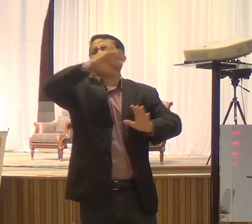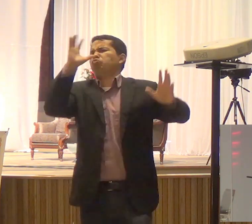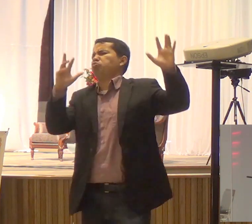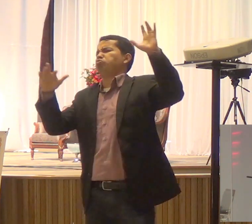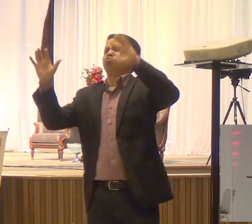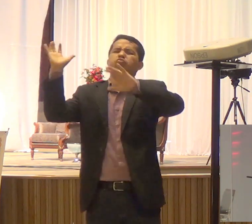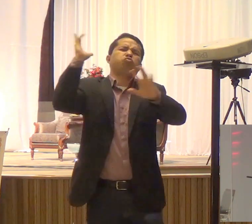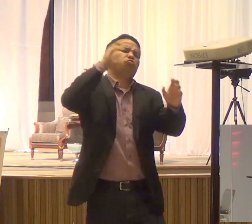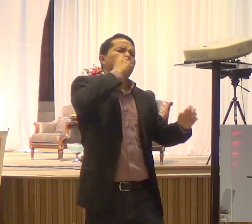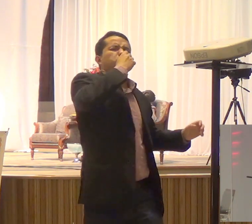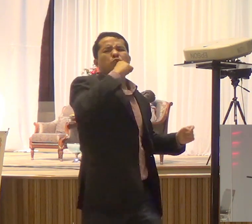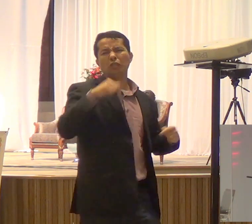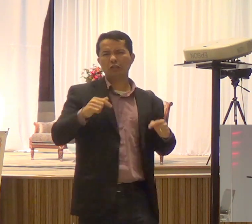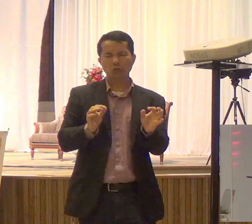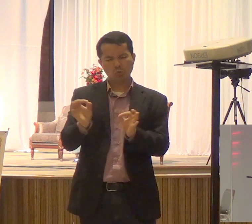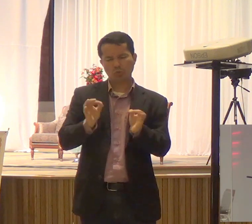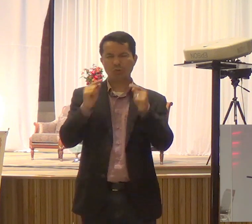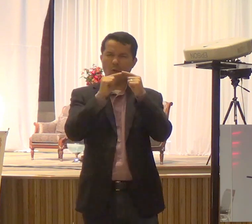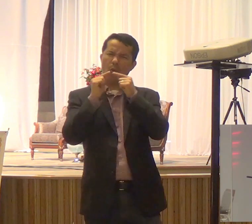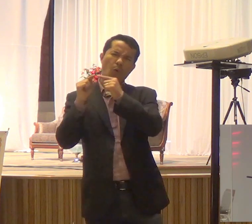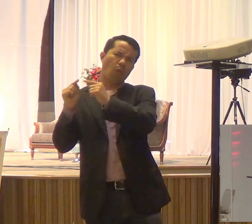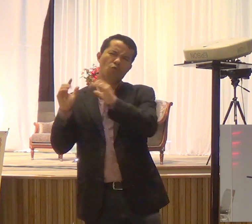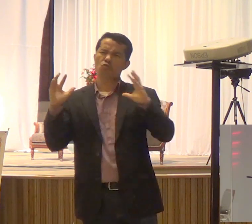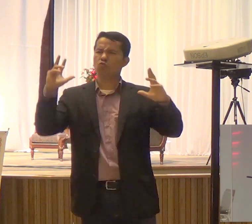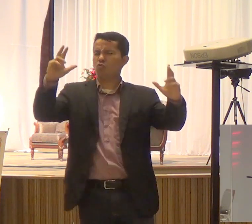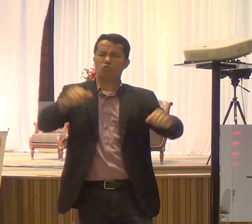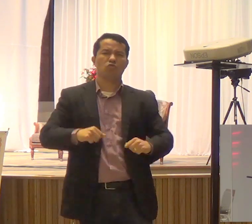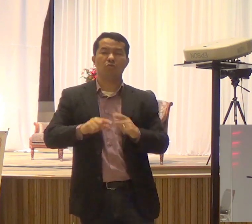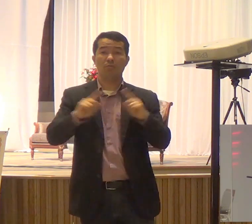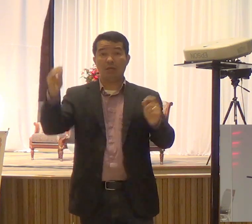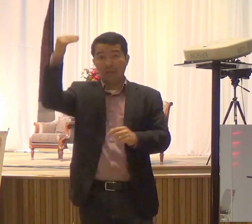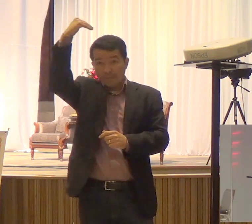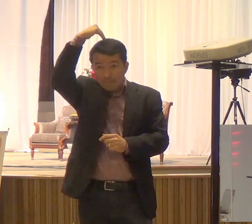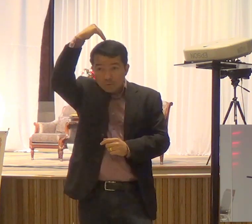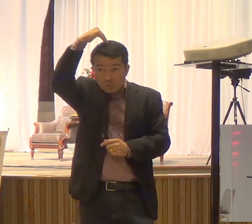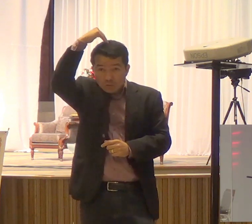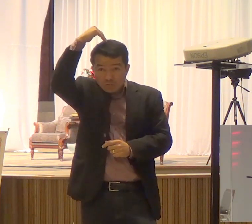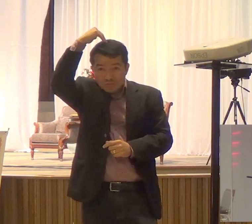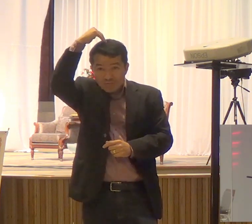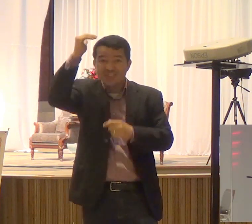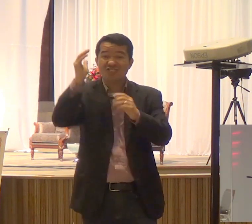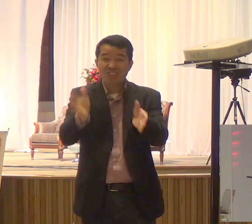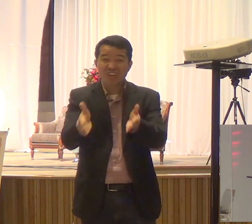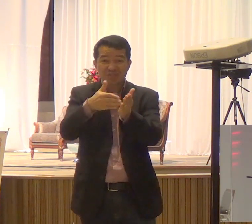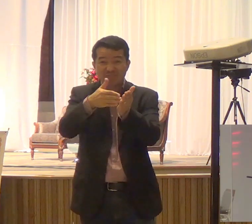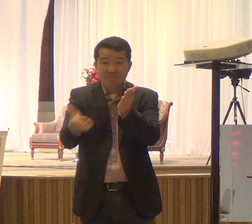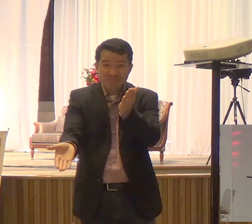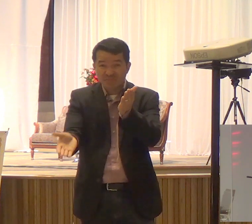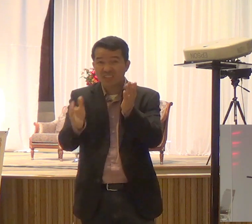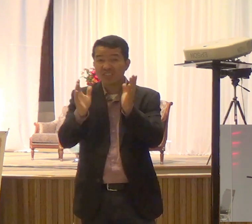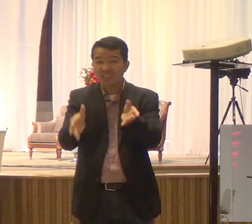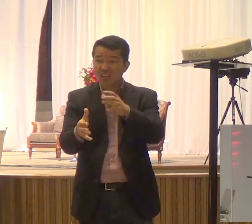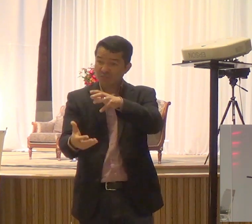canta bem, como tudo é tão bonito no Evangelho, mas no fundo, a gente se torna aos